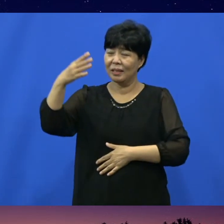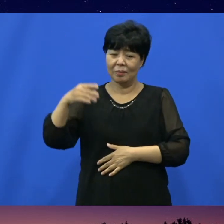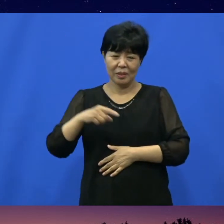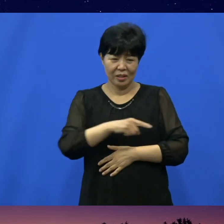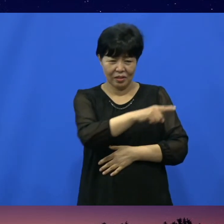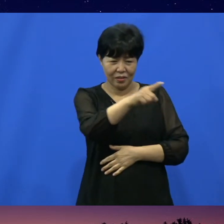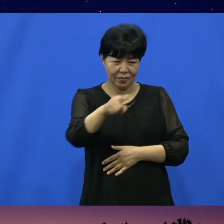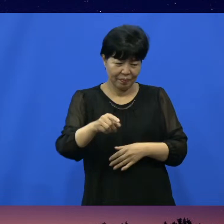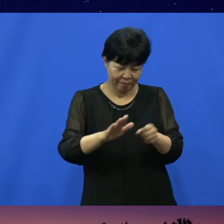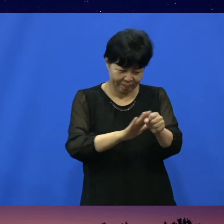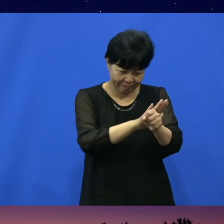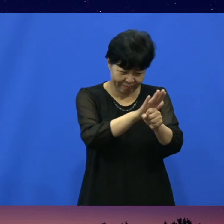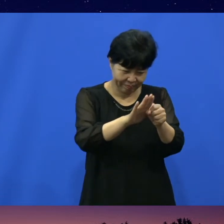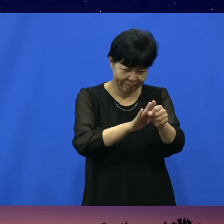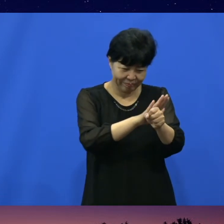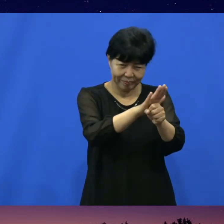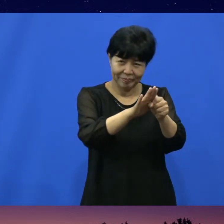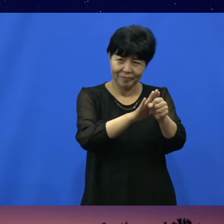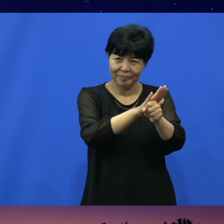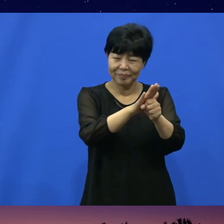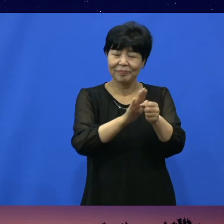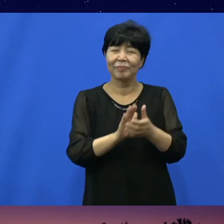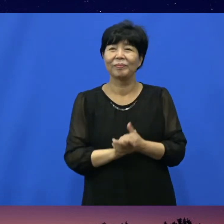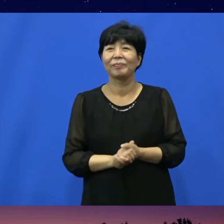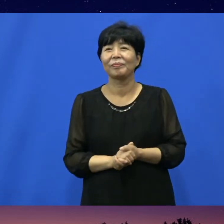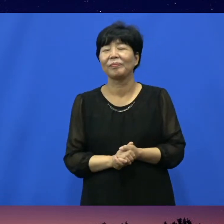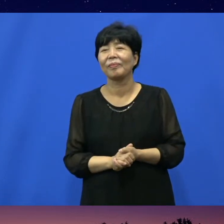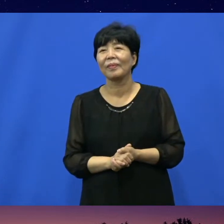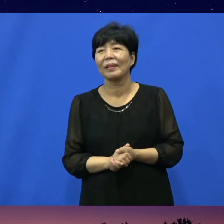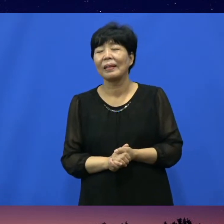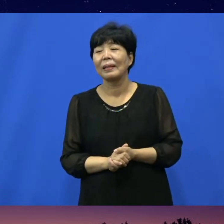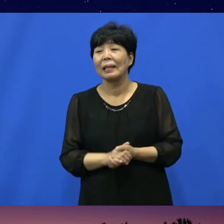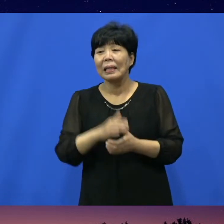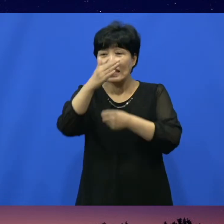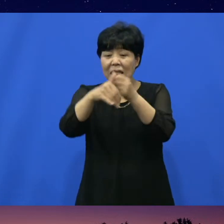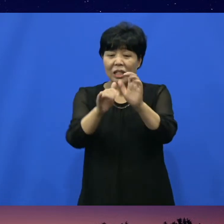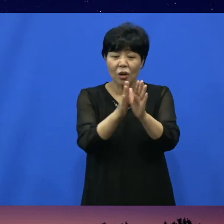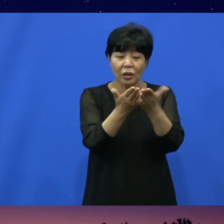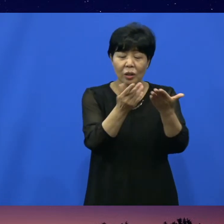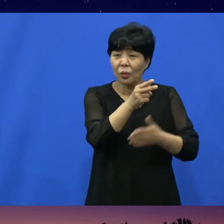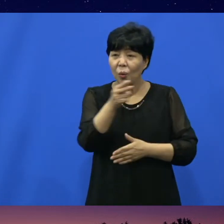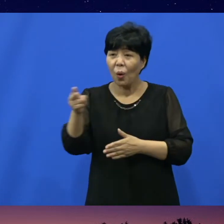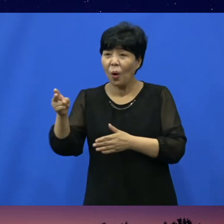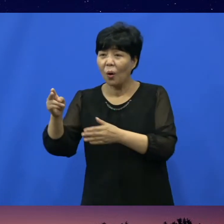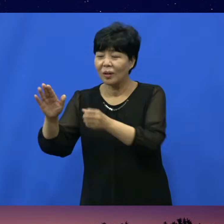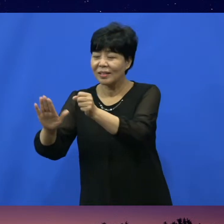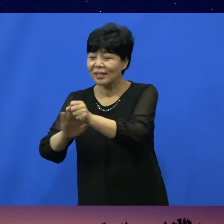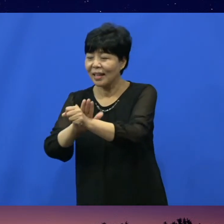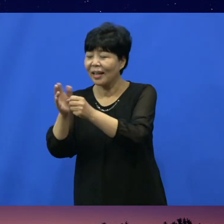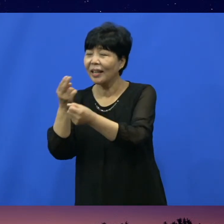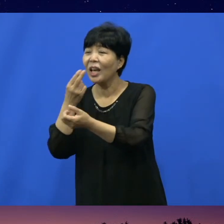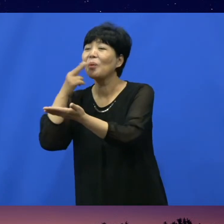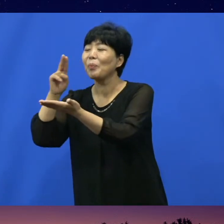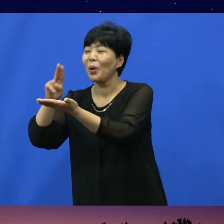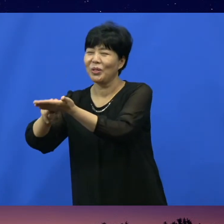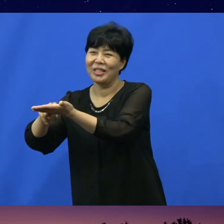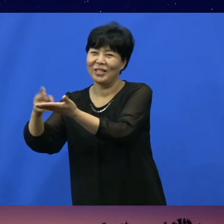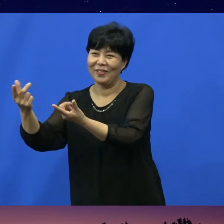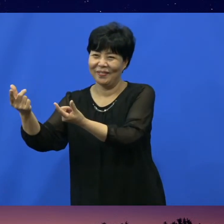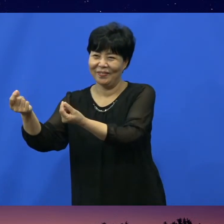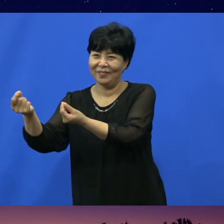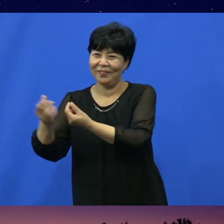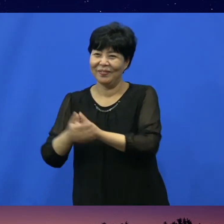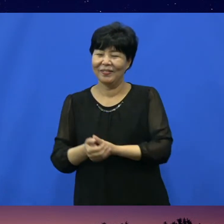그래서 성경은 사랑의 연서예요. 여러분 하나님은 너무도 사랑하세요. 하나님보다 더 나를 사랑하는